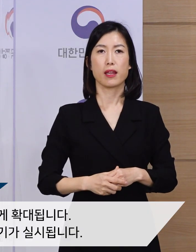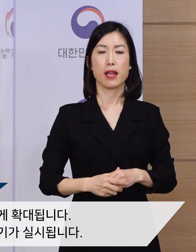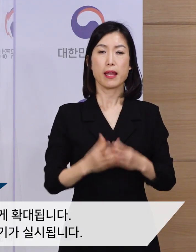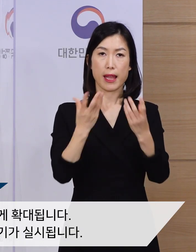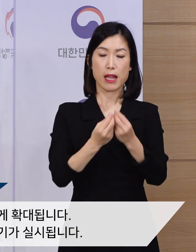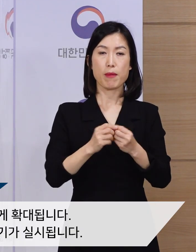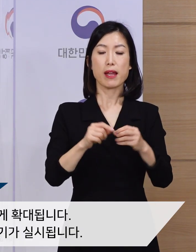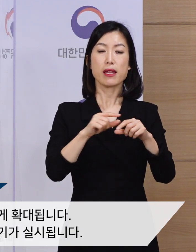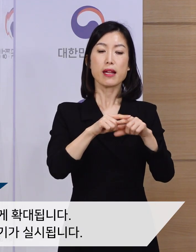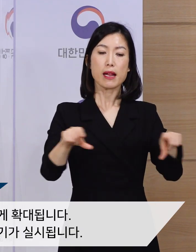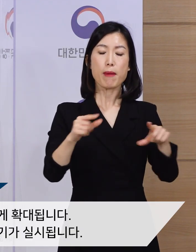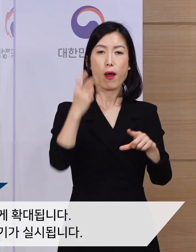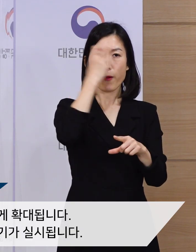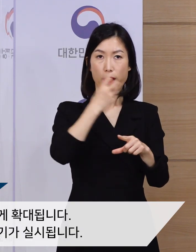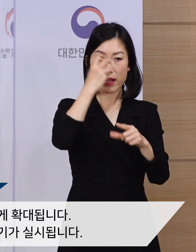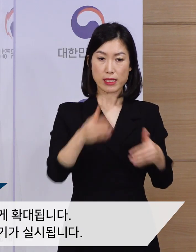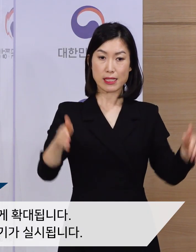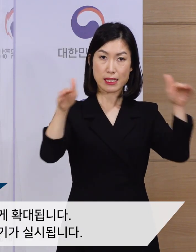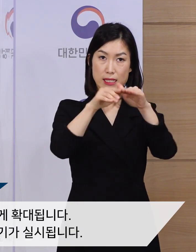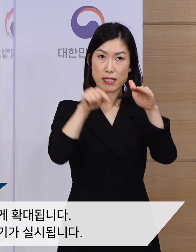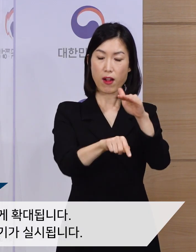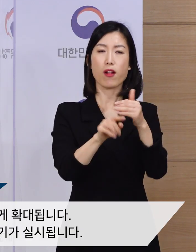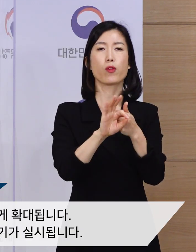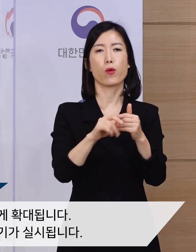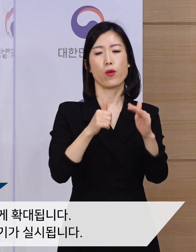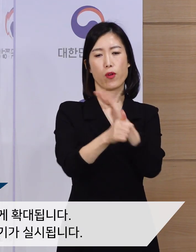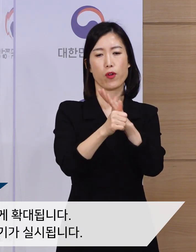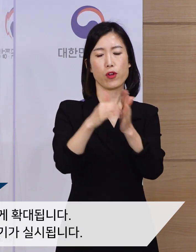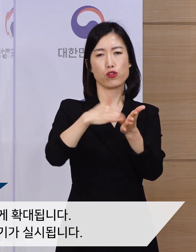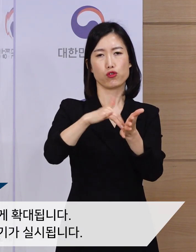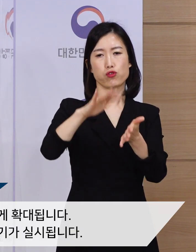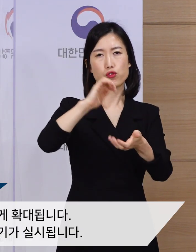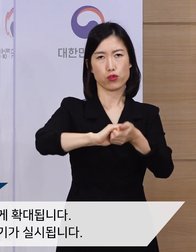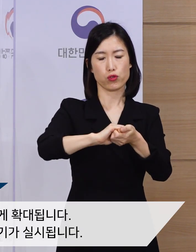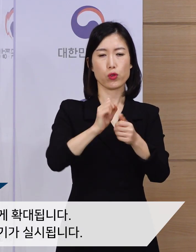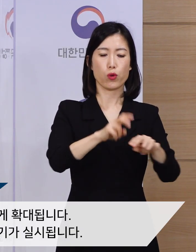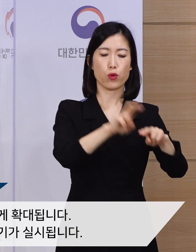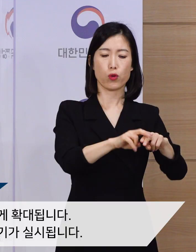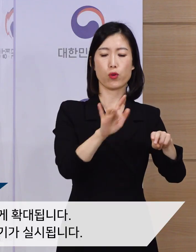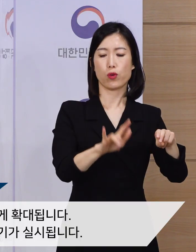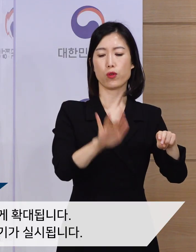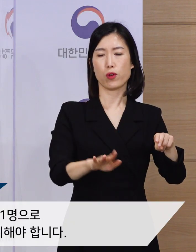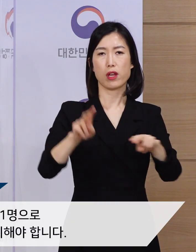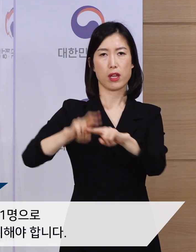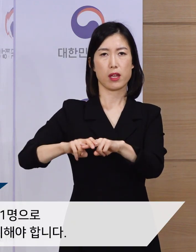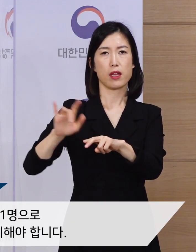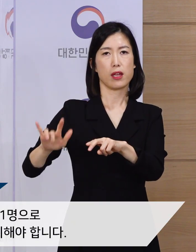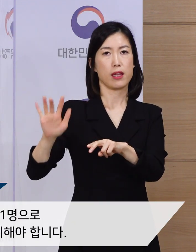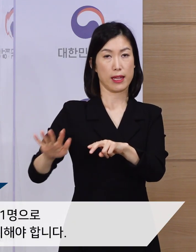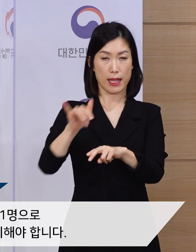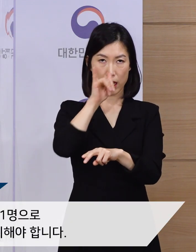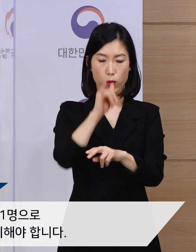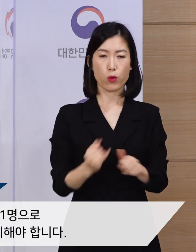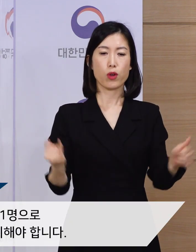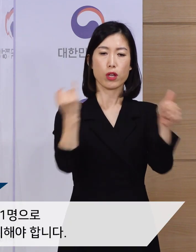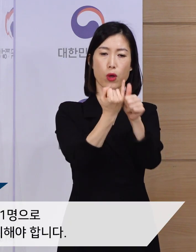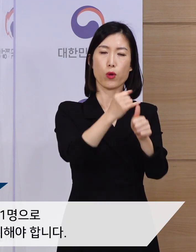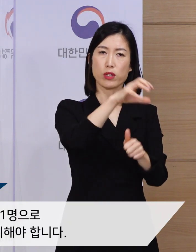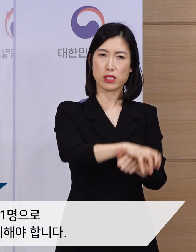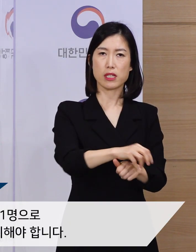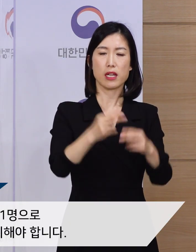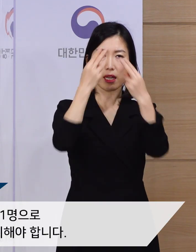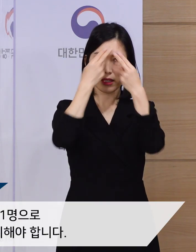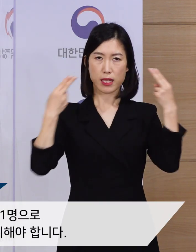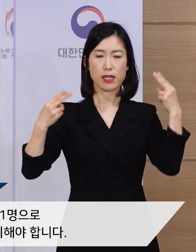일반 관리시설도 이용 인원의 제한이나 좌석 띄우기가 실시됩니다. 결혼식장,